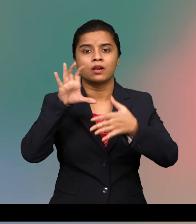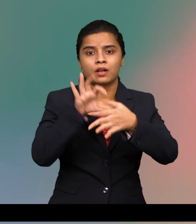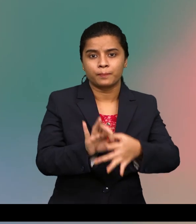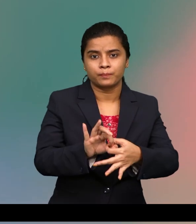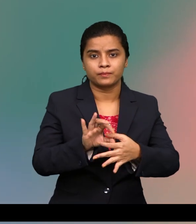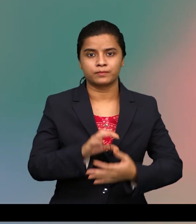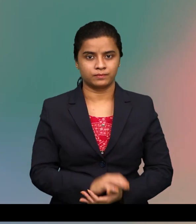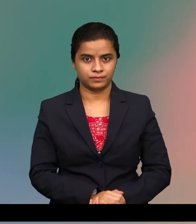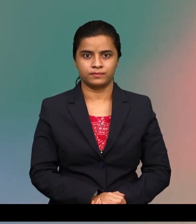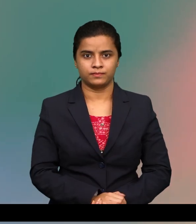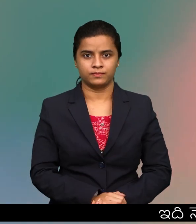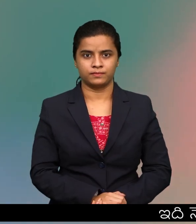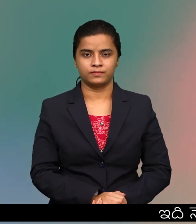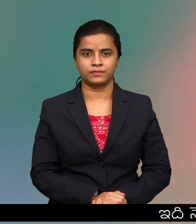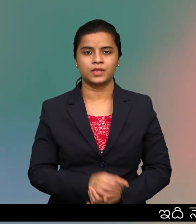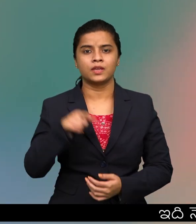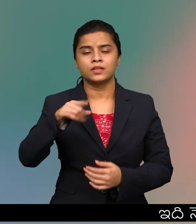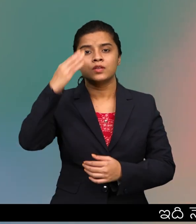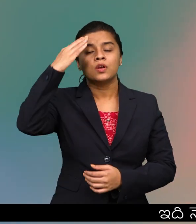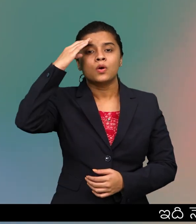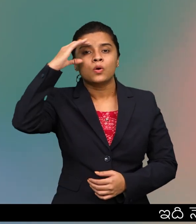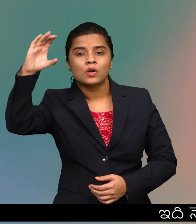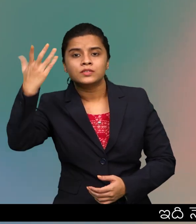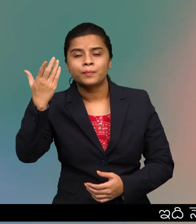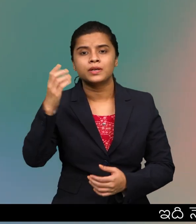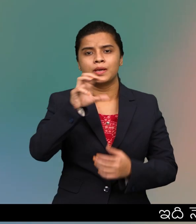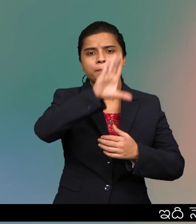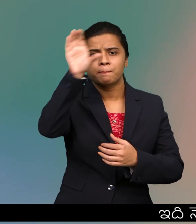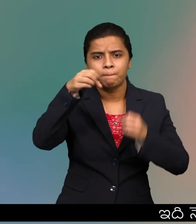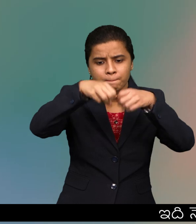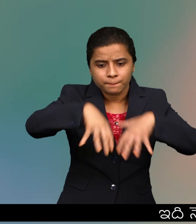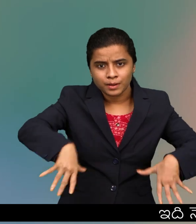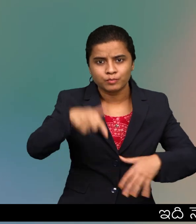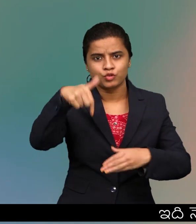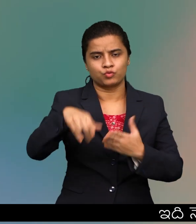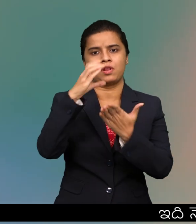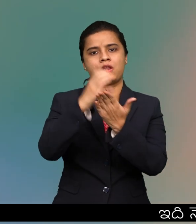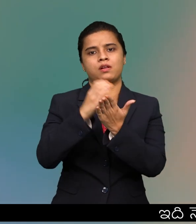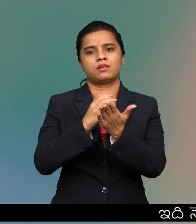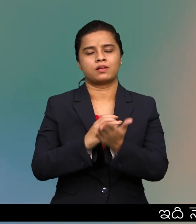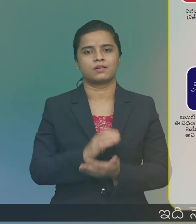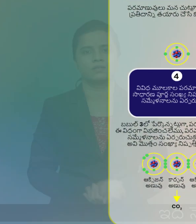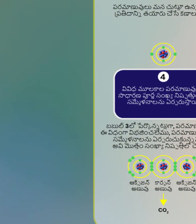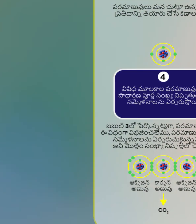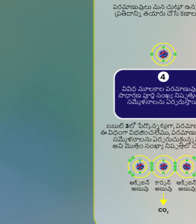సమ్మేళనం. ఇది నేటి పాఠం యొక్క కాన్సెప్ట్ మ్యాప్.